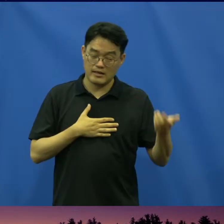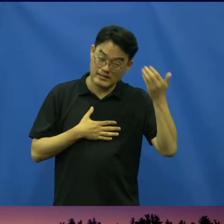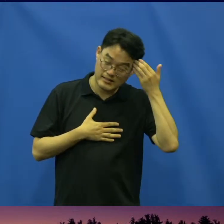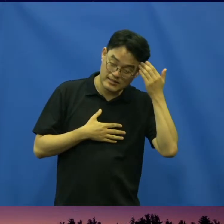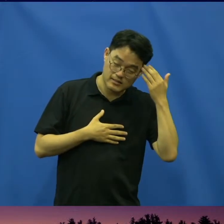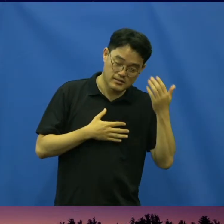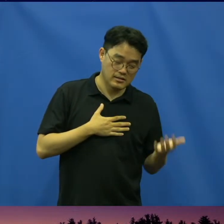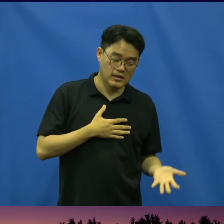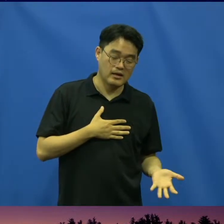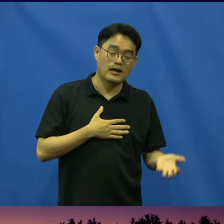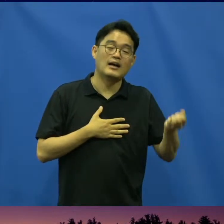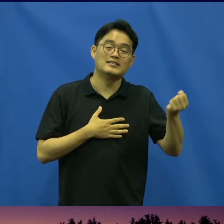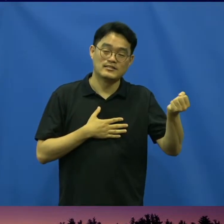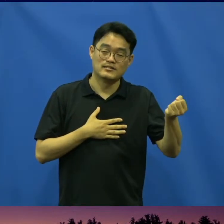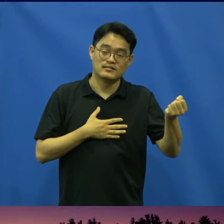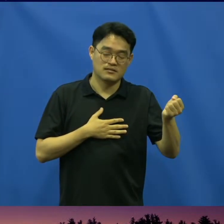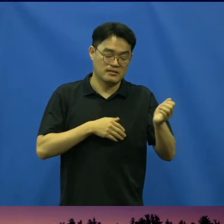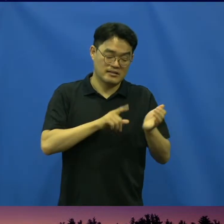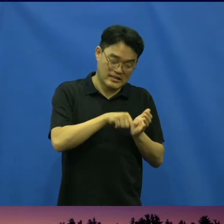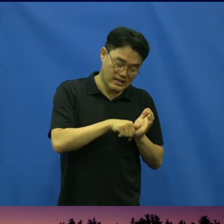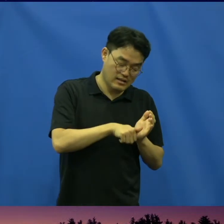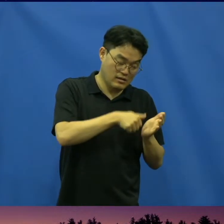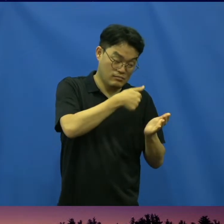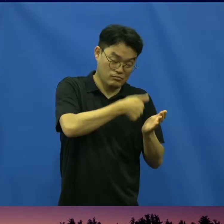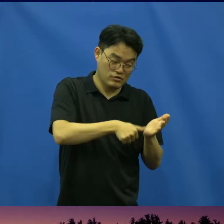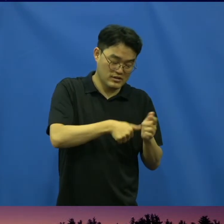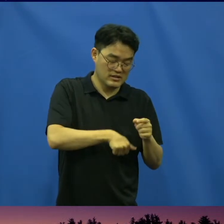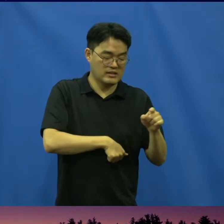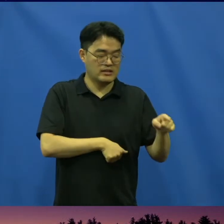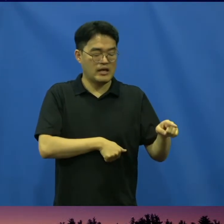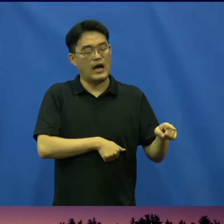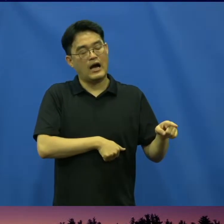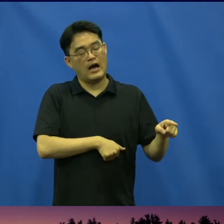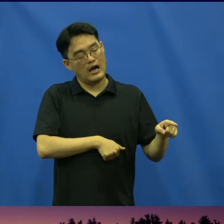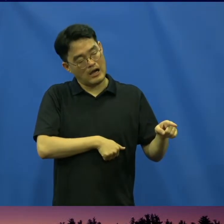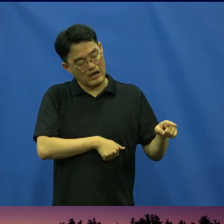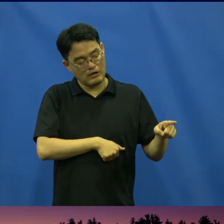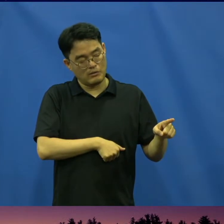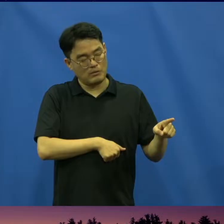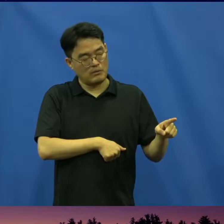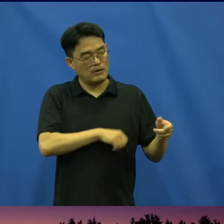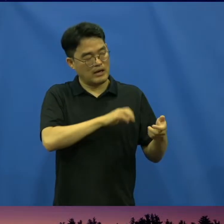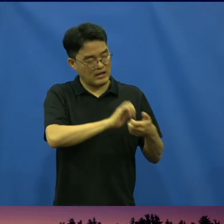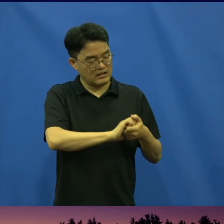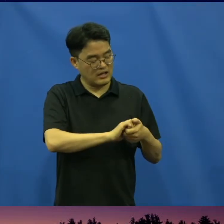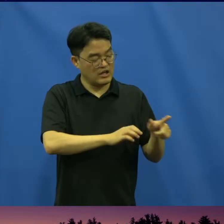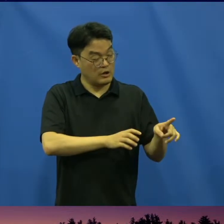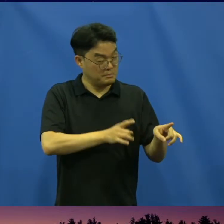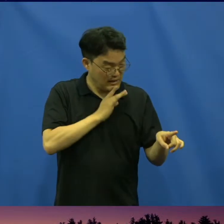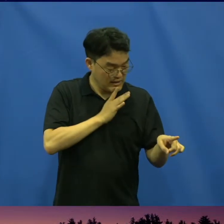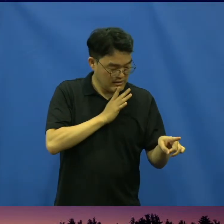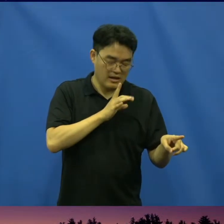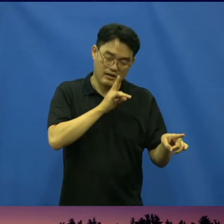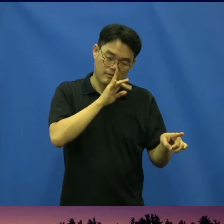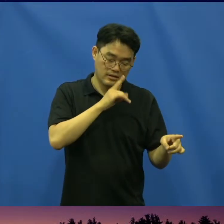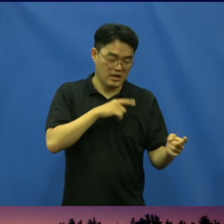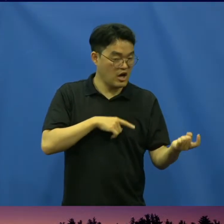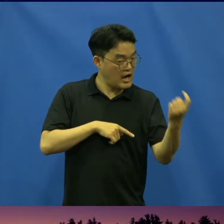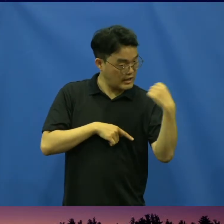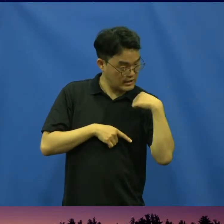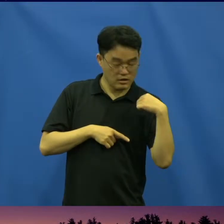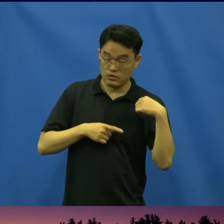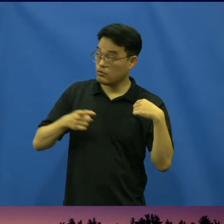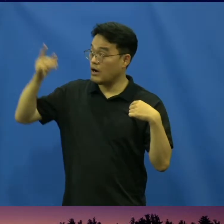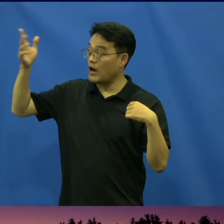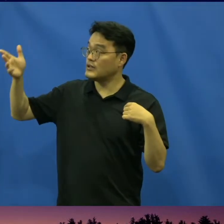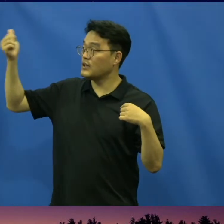그래서 하나님의 지식과 연결되어야 그게 사람들을 살리고 하나님의 나라의 뜻을 이루는 일에 쓰임받을 수 있다는 이